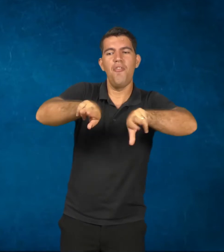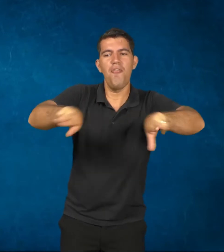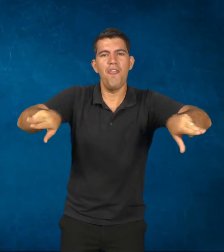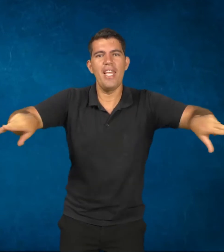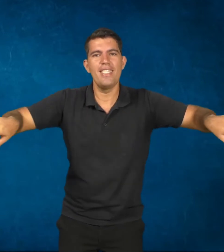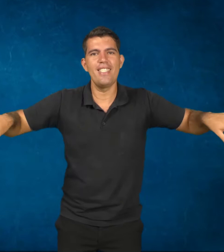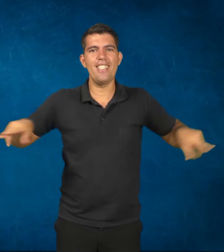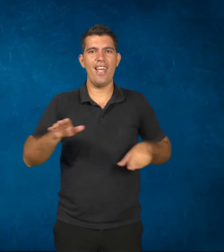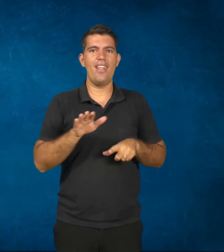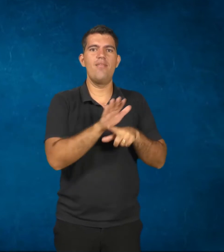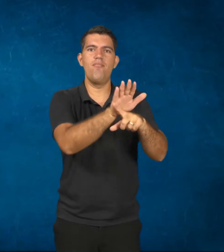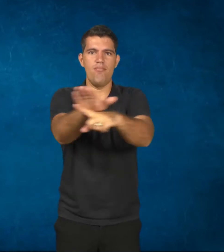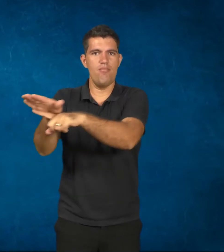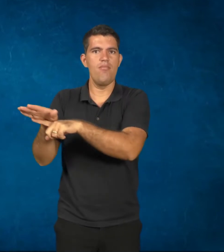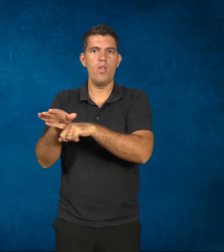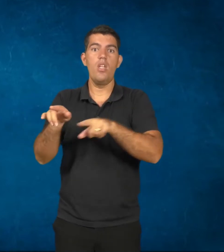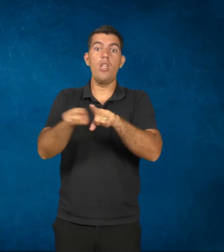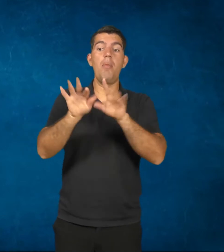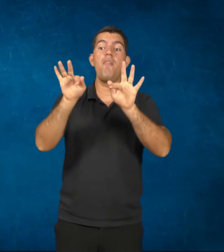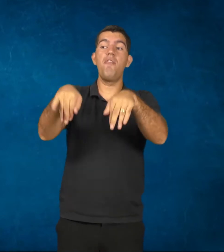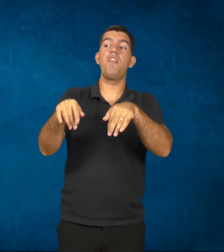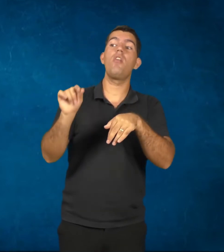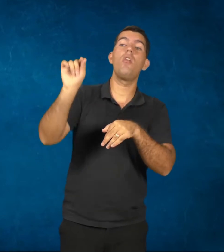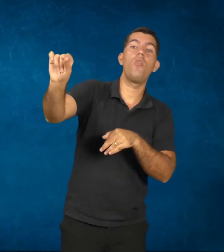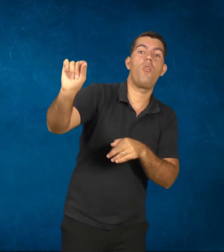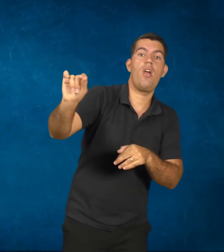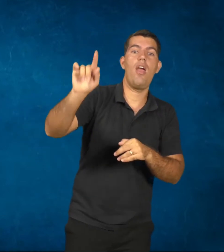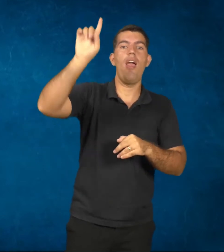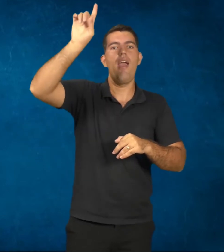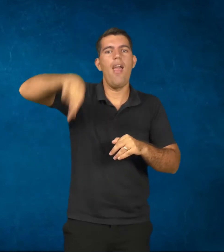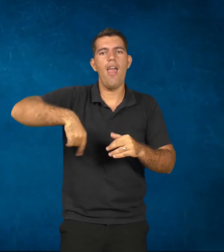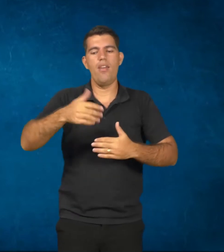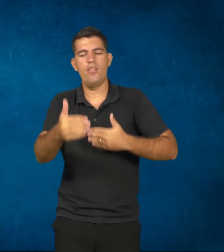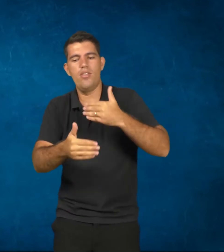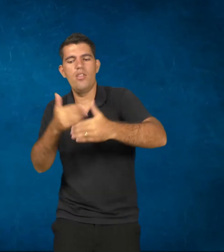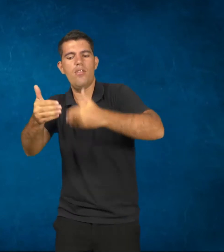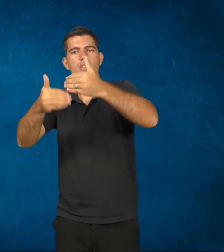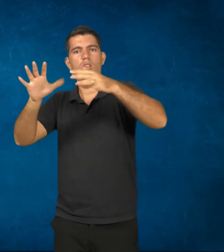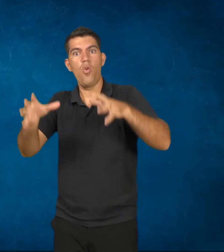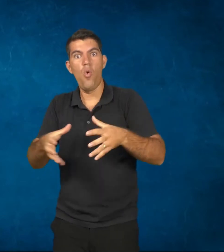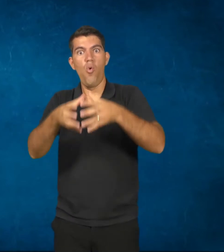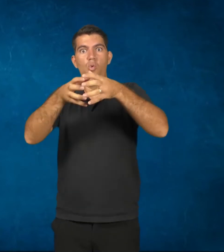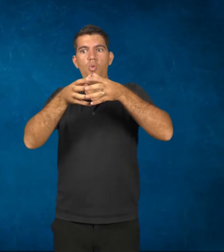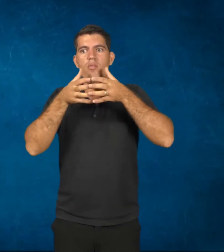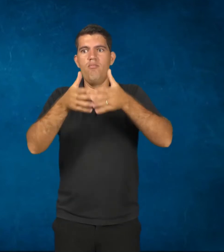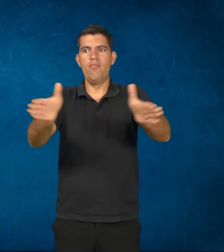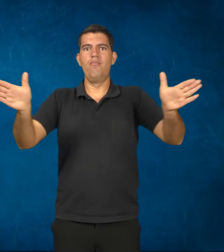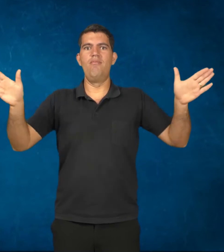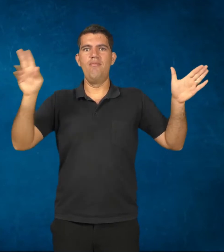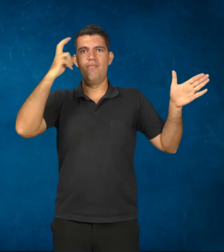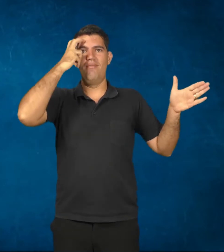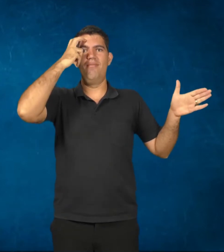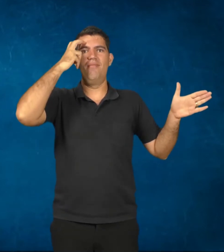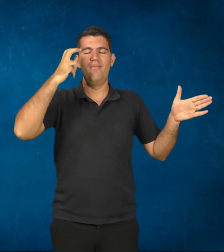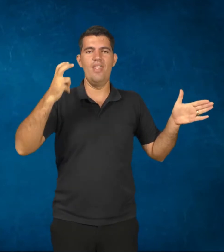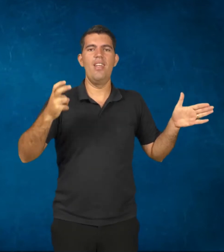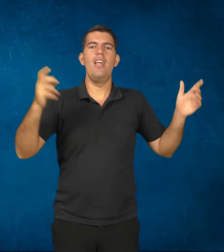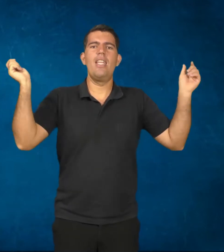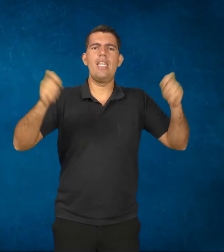diversidade cultural e que tem como finalidade o desenvolvimento de uma cultura ampla, inclusão de todos à